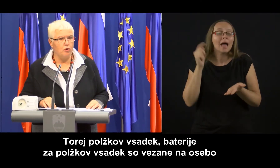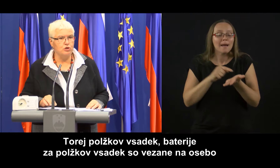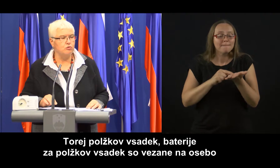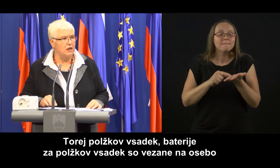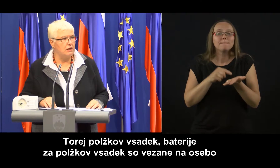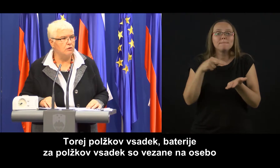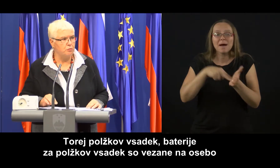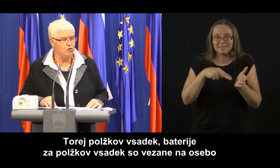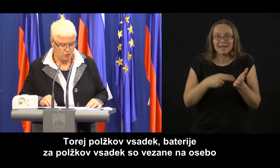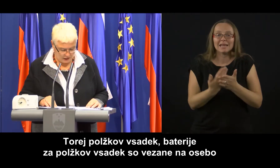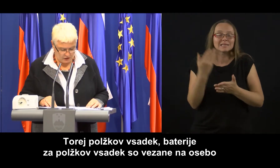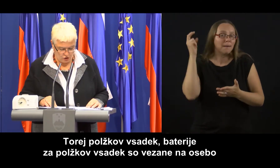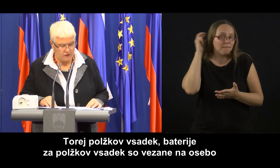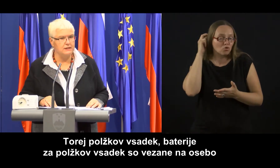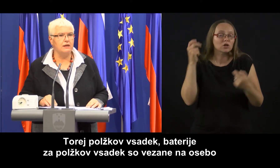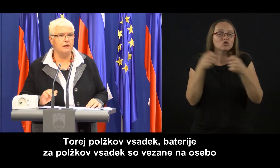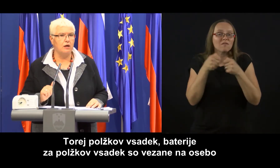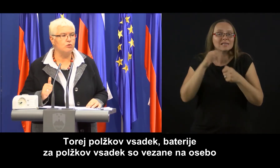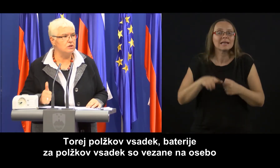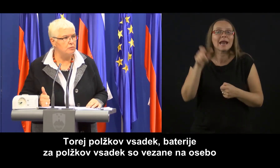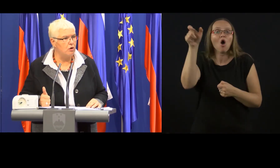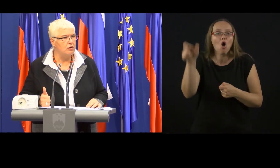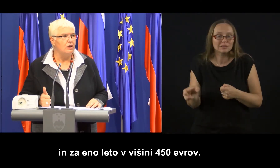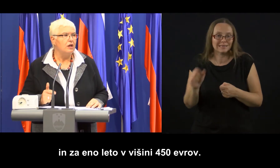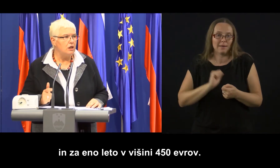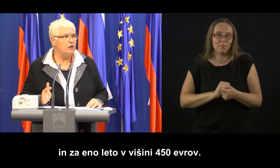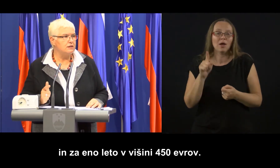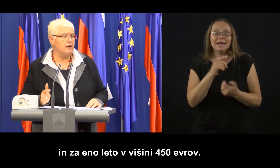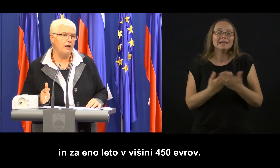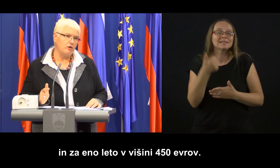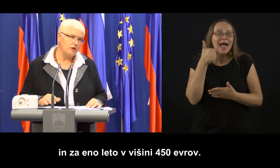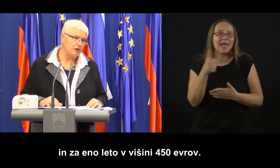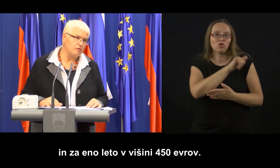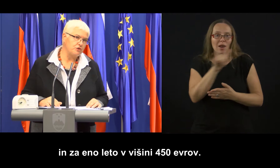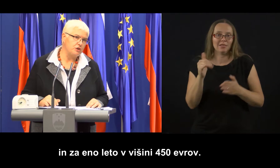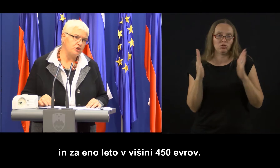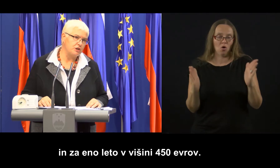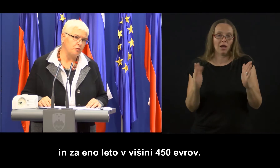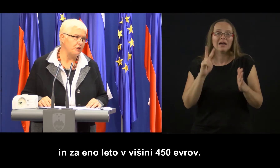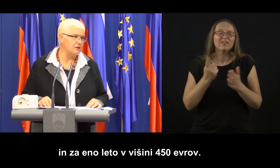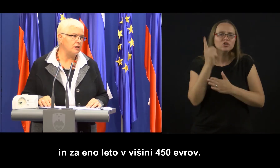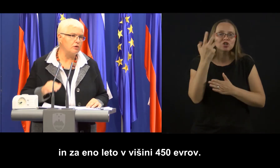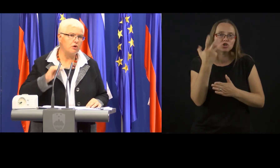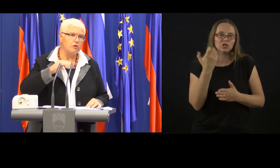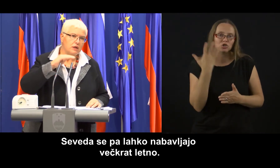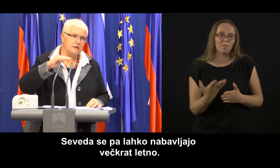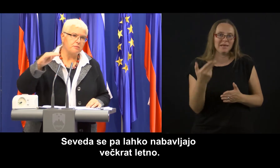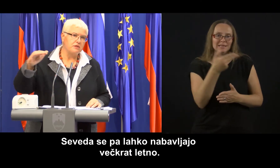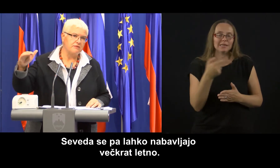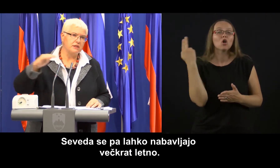baterije za polžek vsadek so vezane na osebo in za eno leto v višini 450